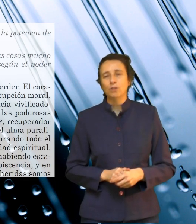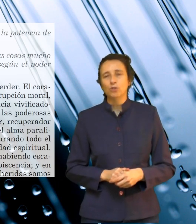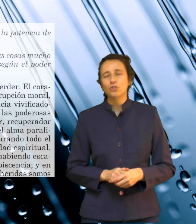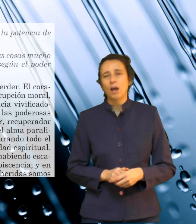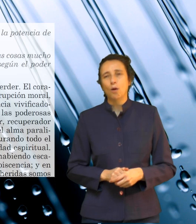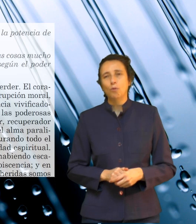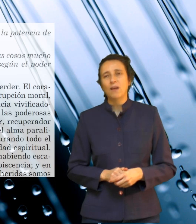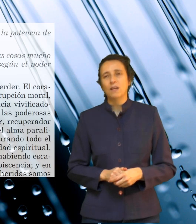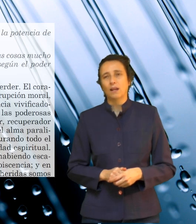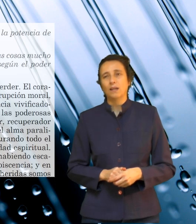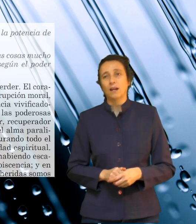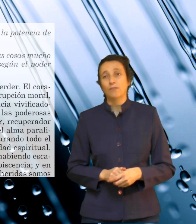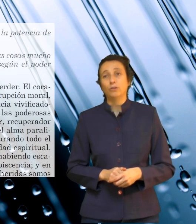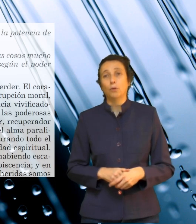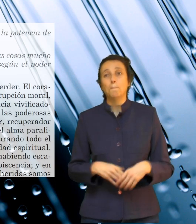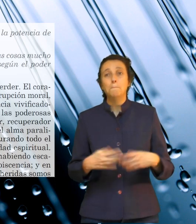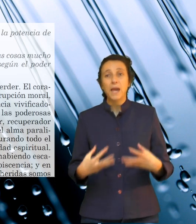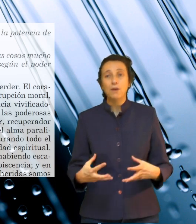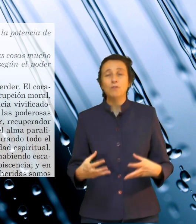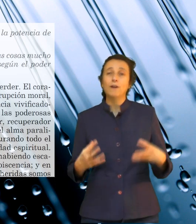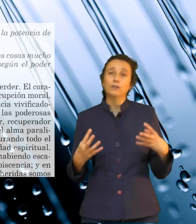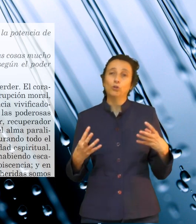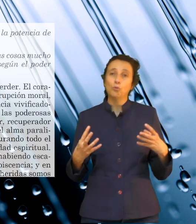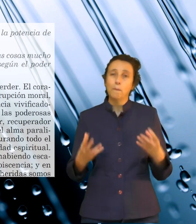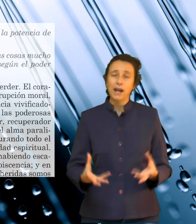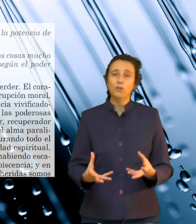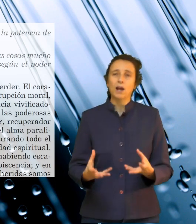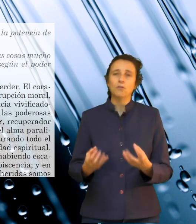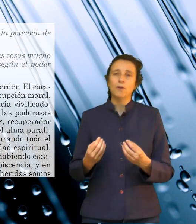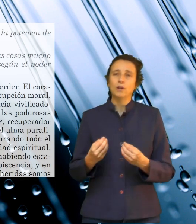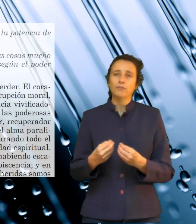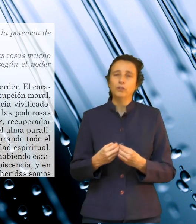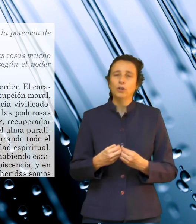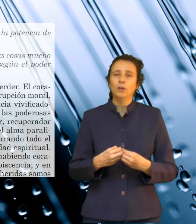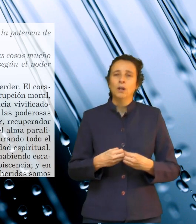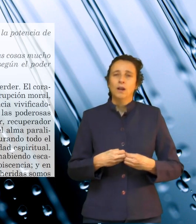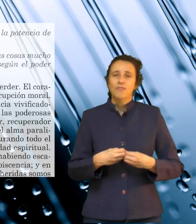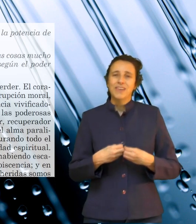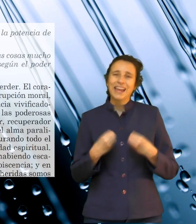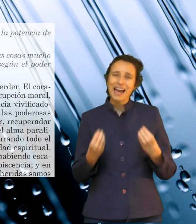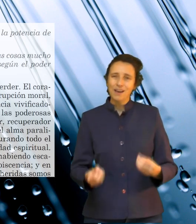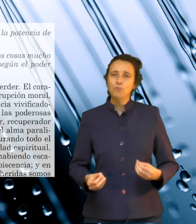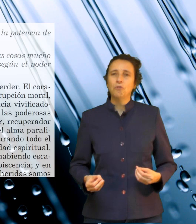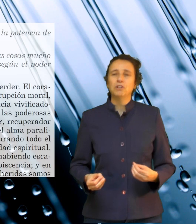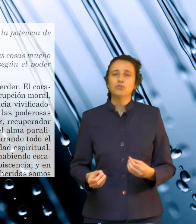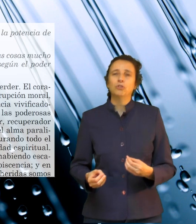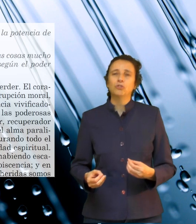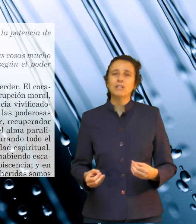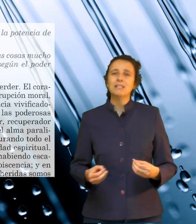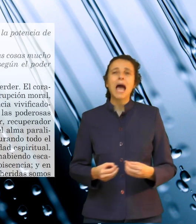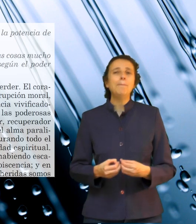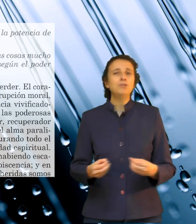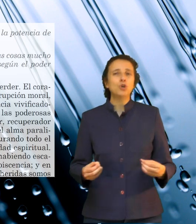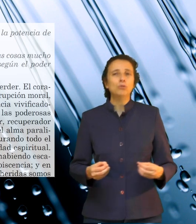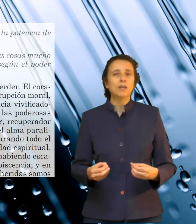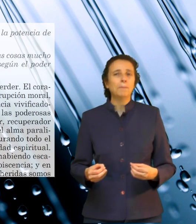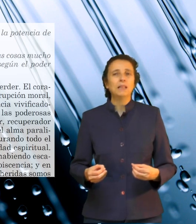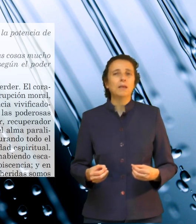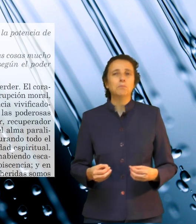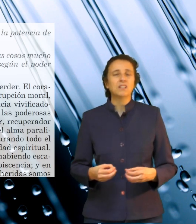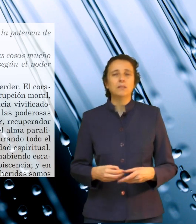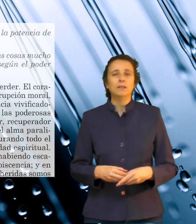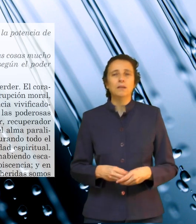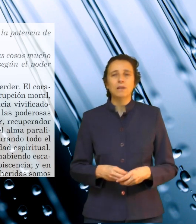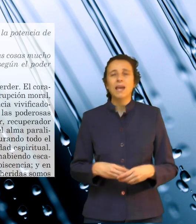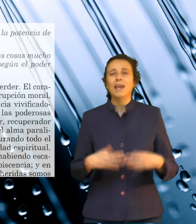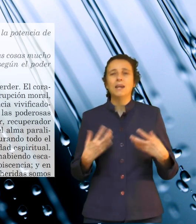esa maravillosa obra de regeneración. Pero el factor humano, la colaboración de cada uno de nosotros es